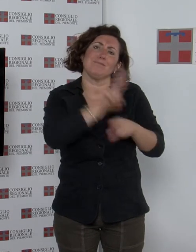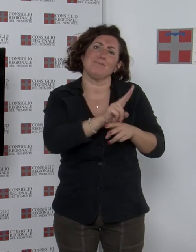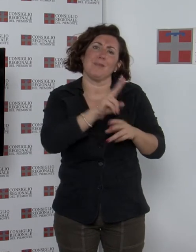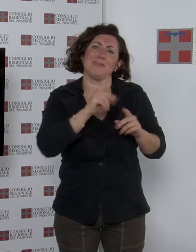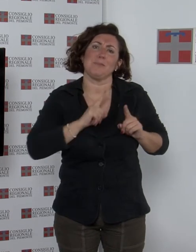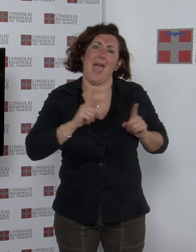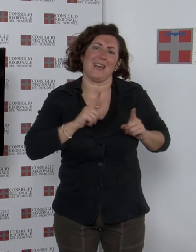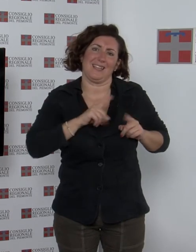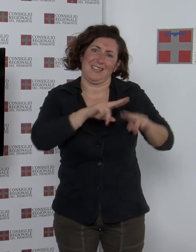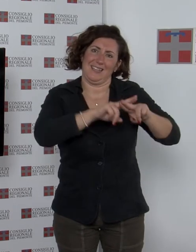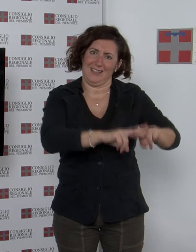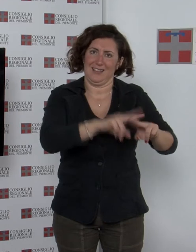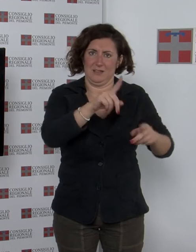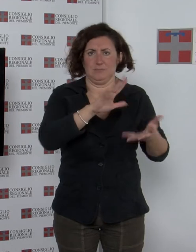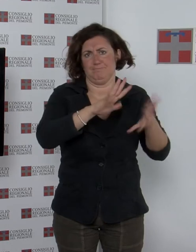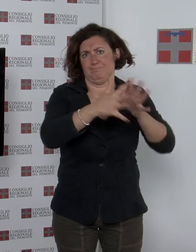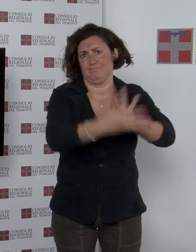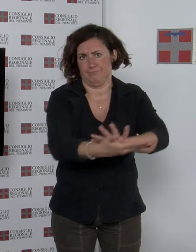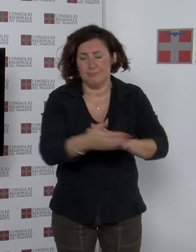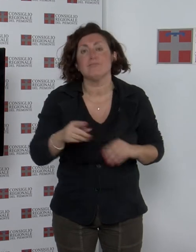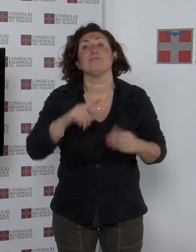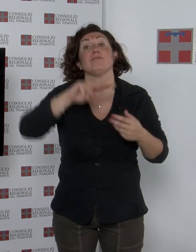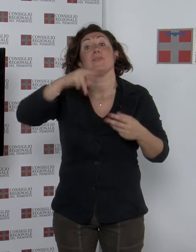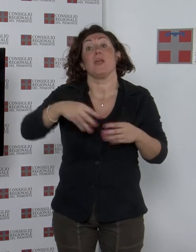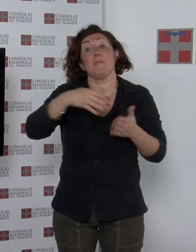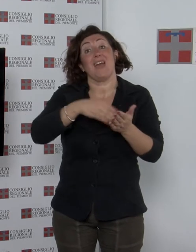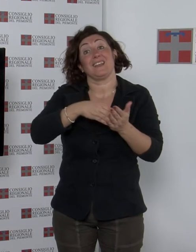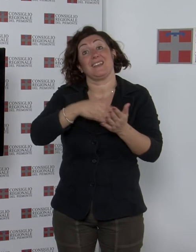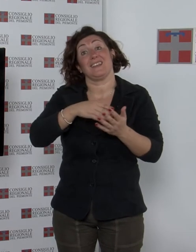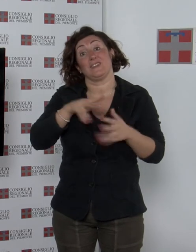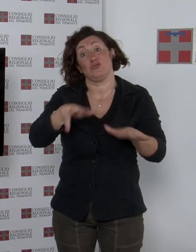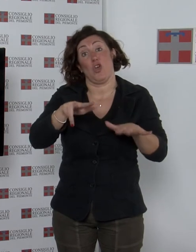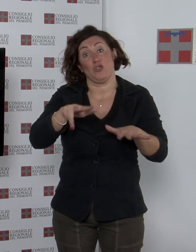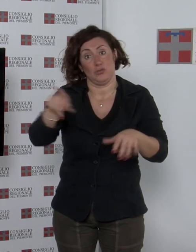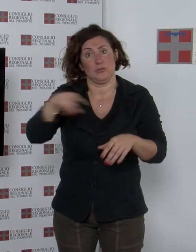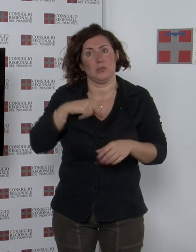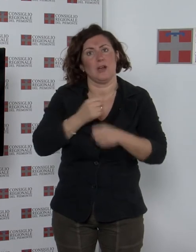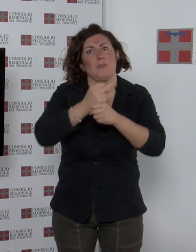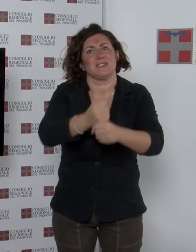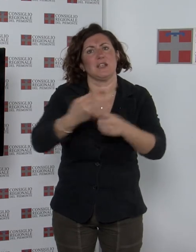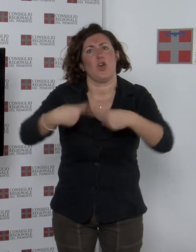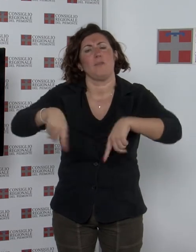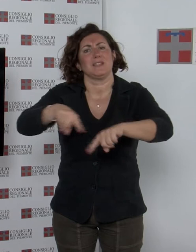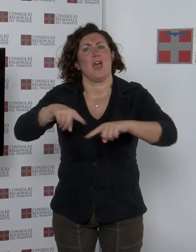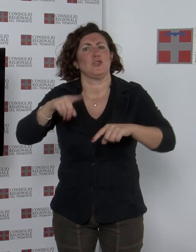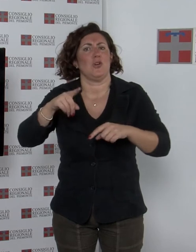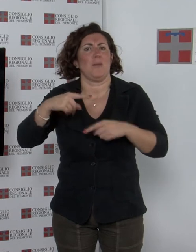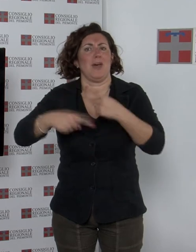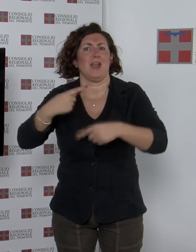associazioni venatorie sulla disciplina della caccia in Piemonte e una rappresentanza del comitato parenti dell'Istituto Opera Pia lotteri sul futuro